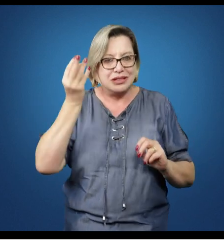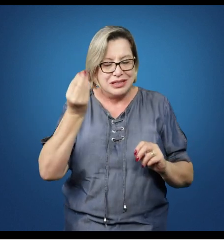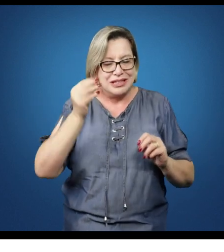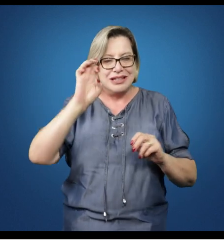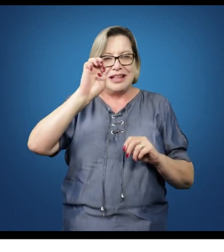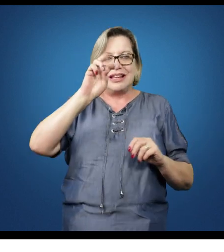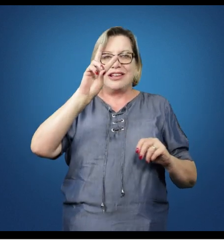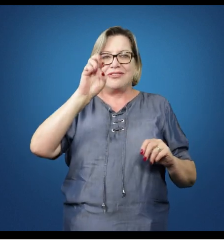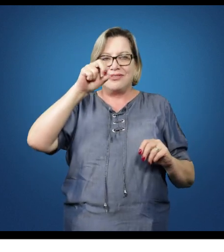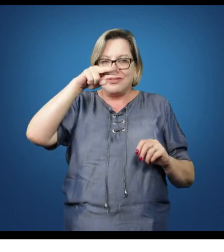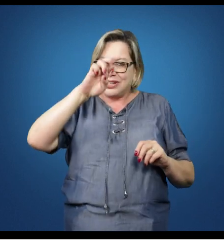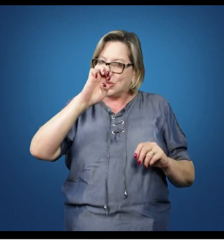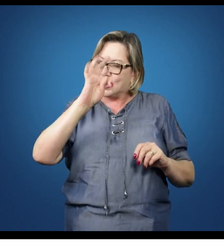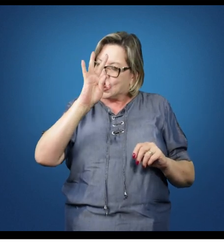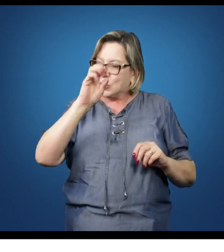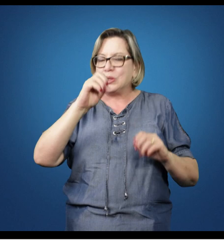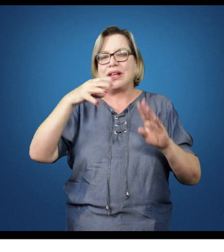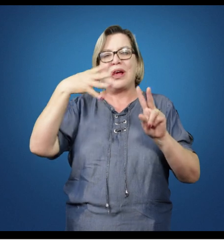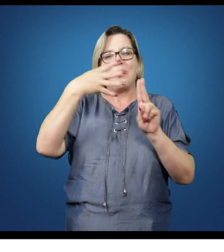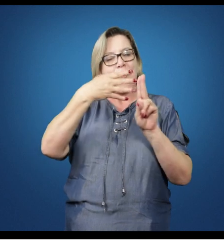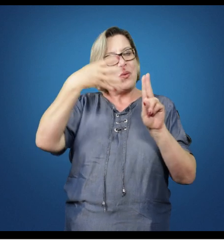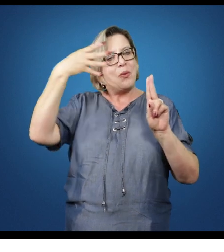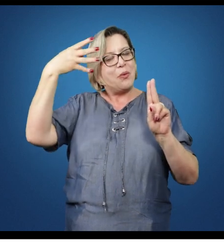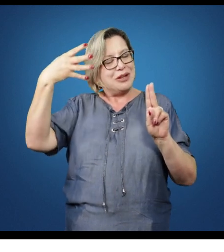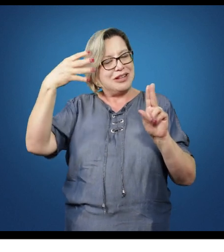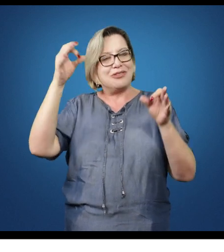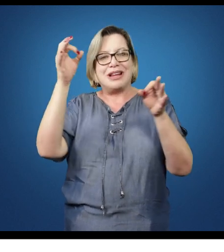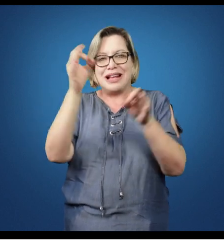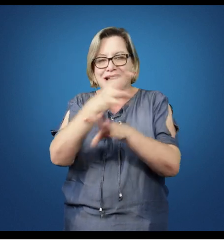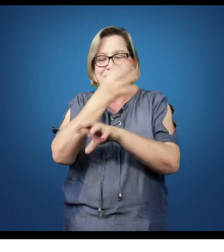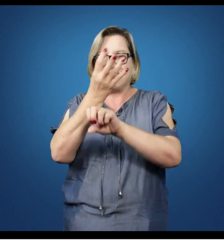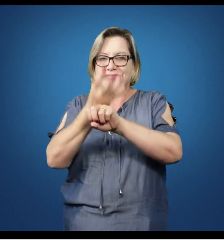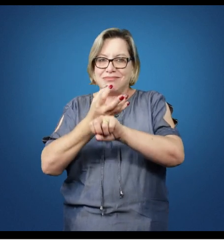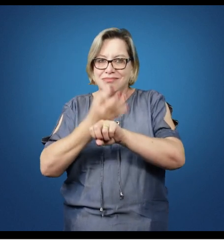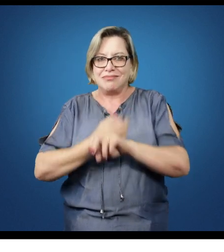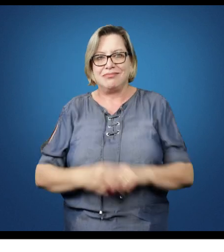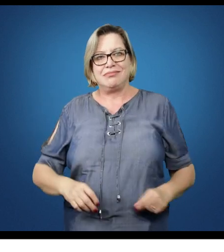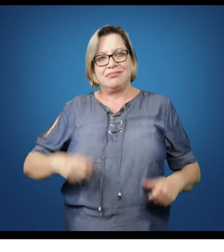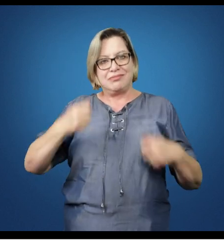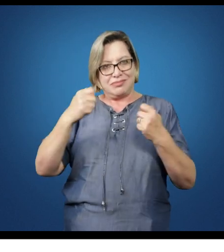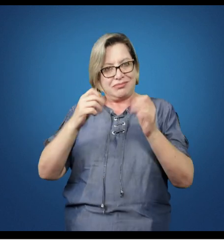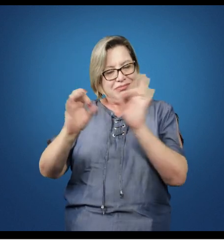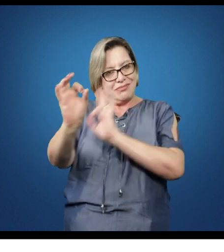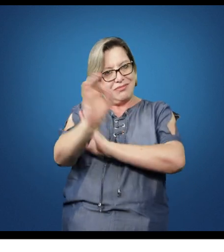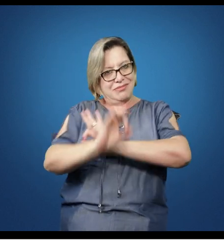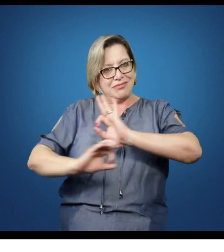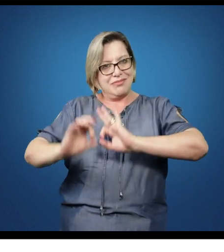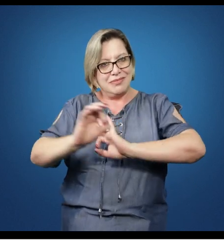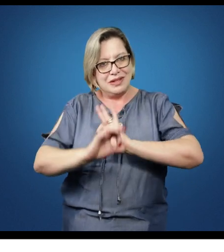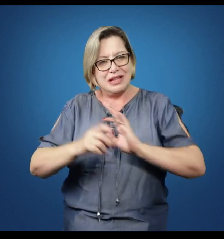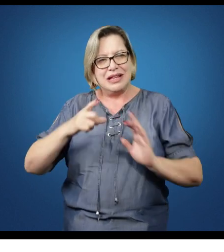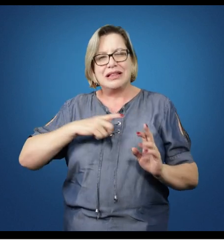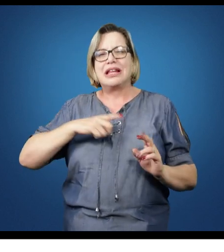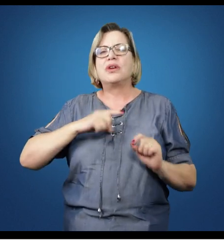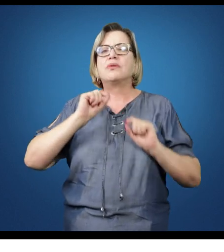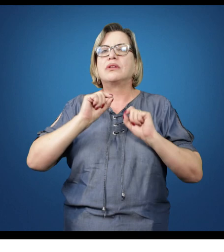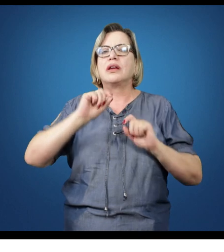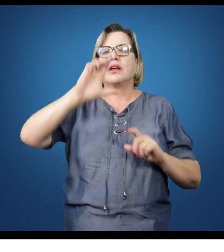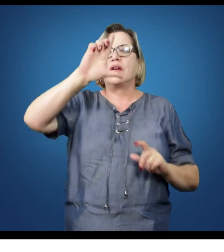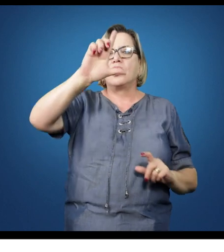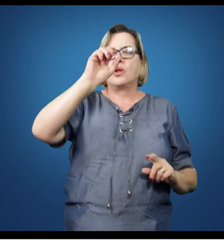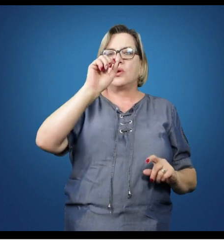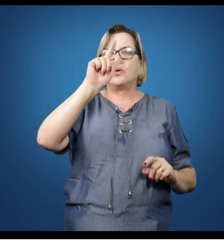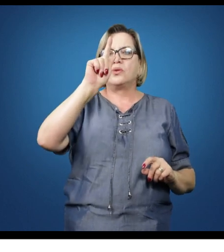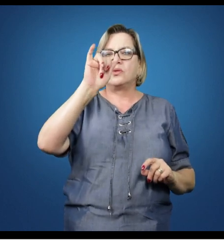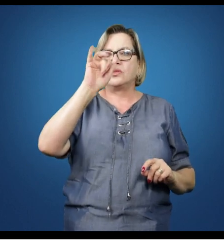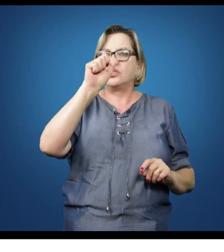na quarta unidade que é o fechamento da disciplina então precisamos da organização tem toda uma parte logística vocês vão ter lá